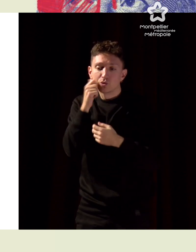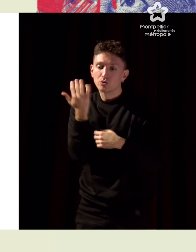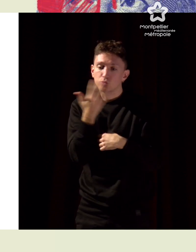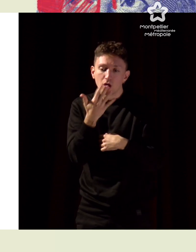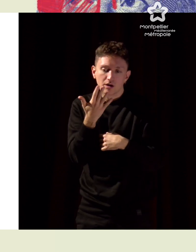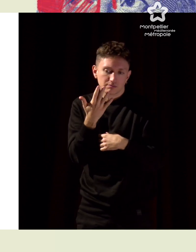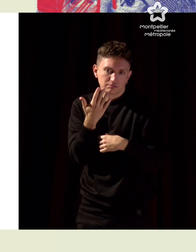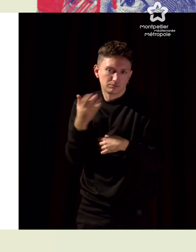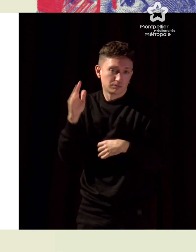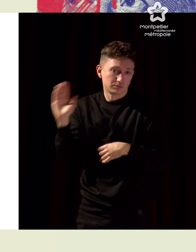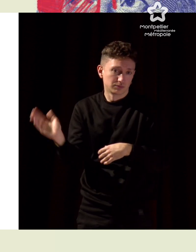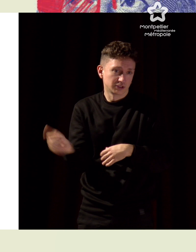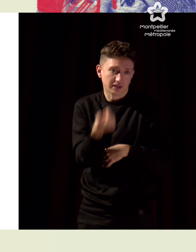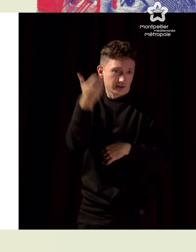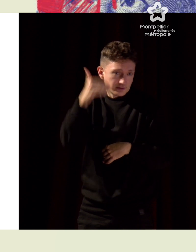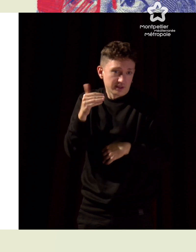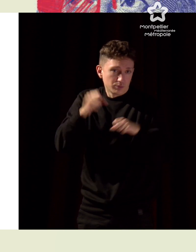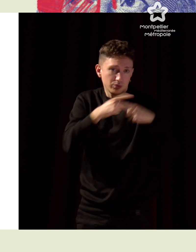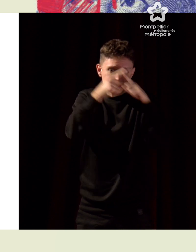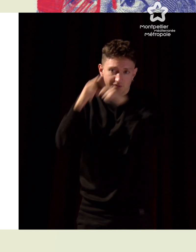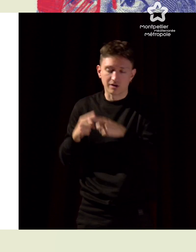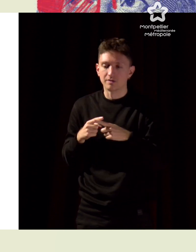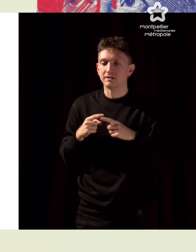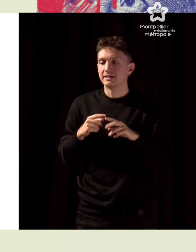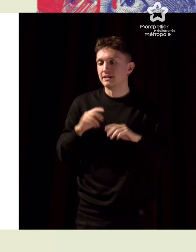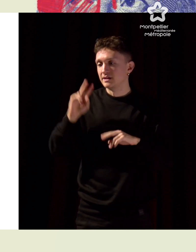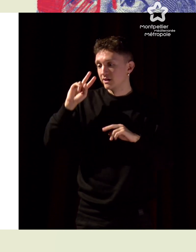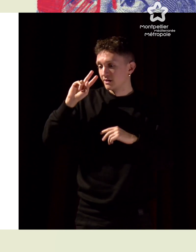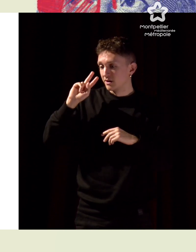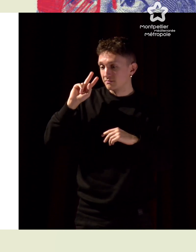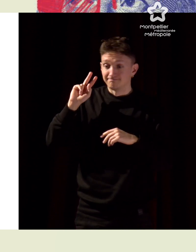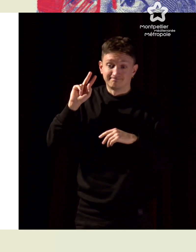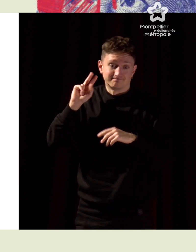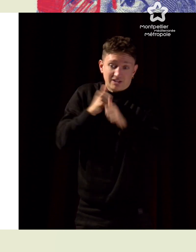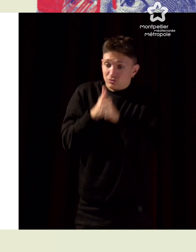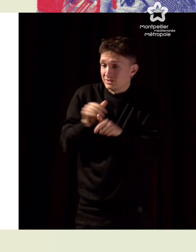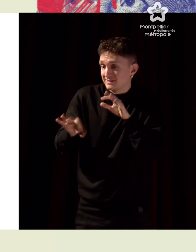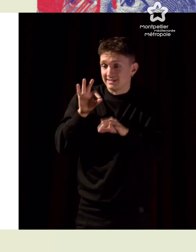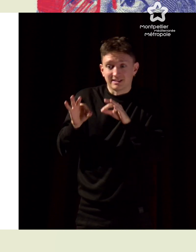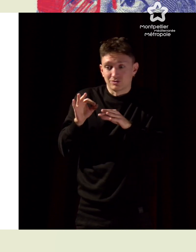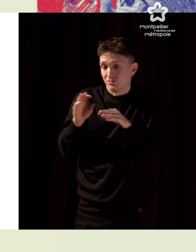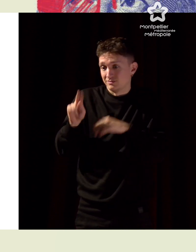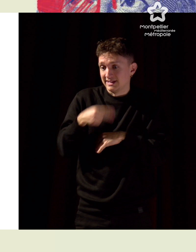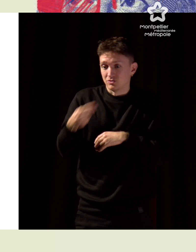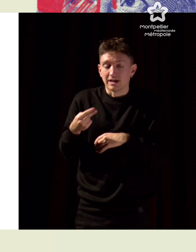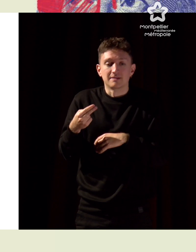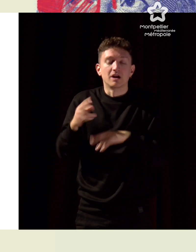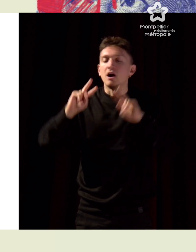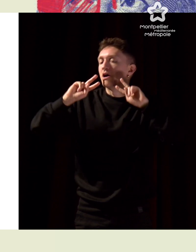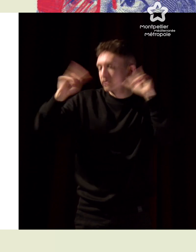couleur de peau, en général, on a, entre guillemets, par sélection naturelle, on a des couleurs de peau